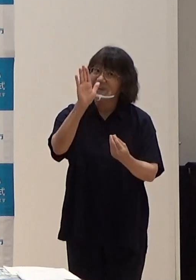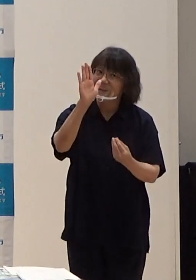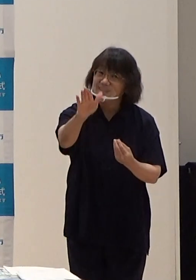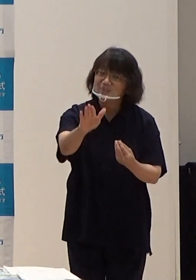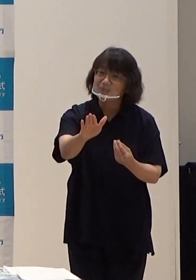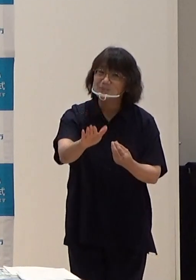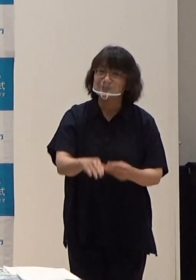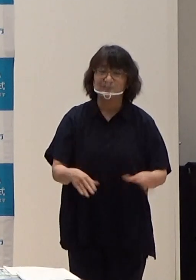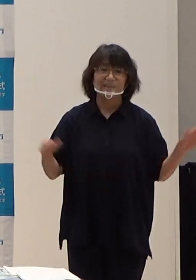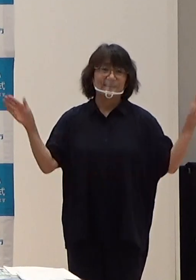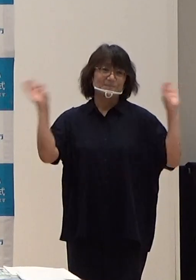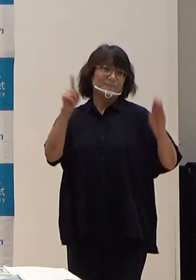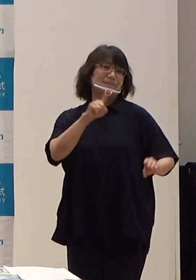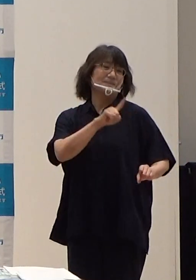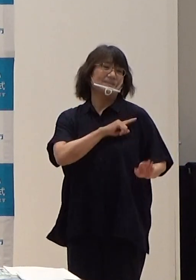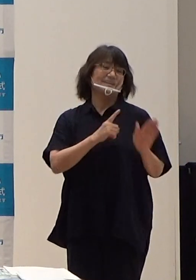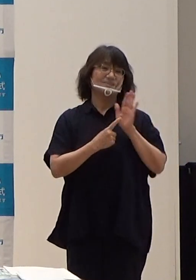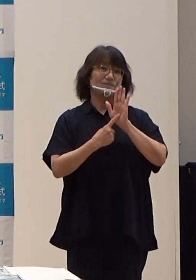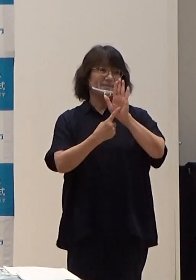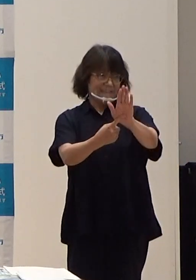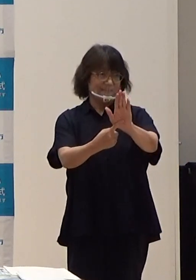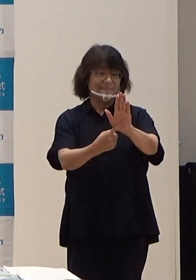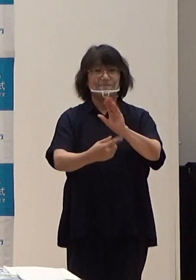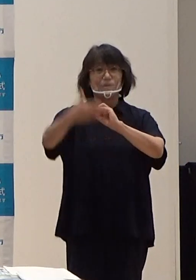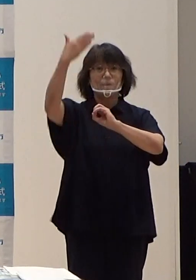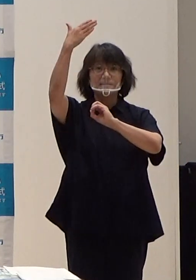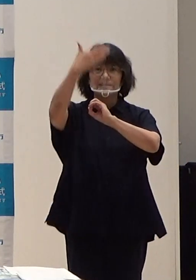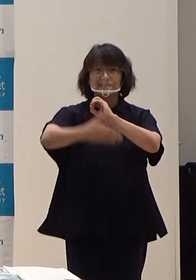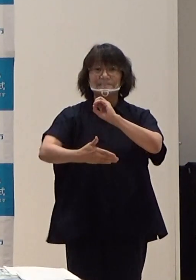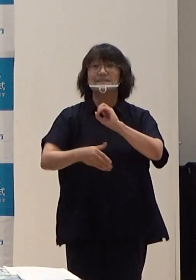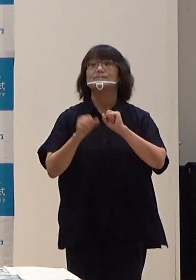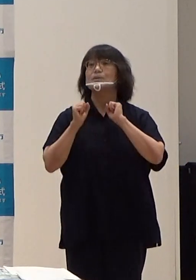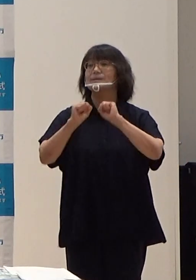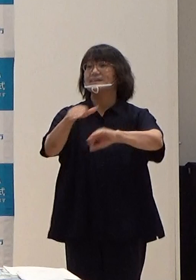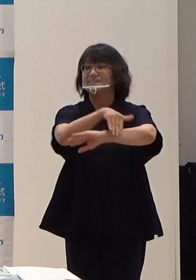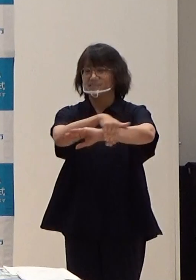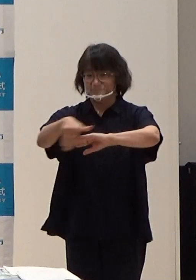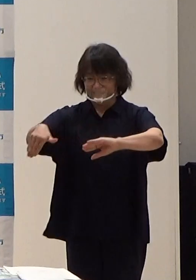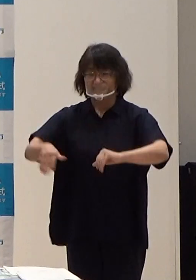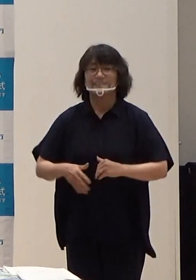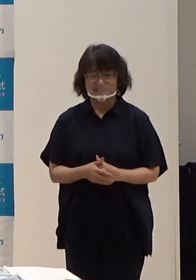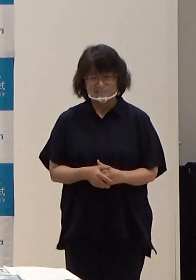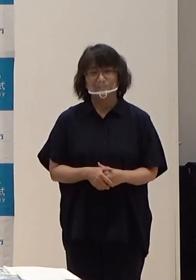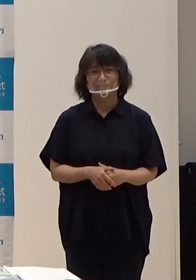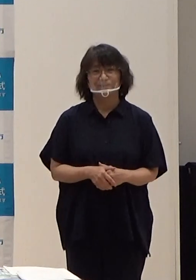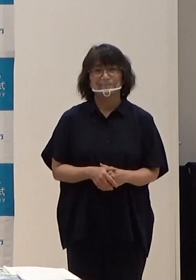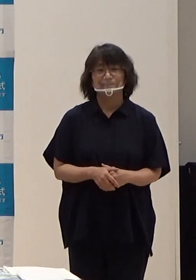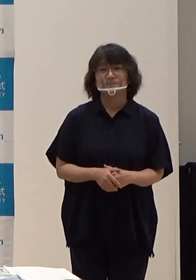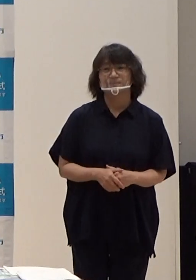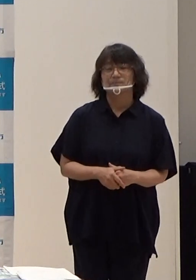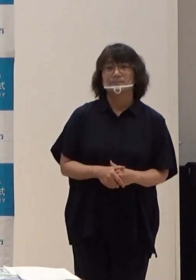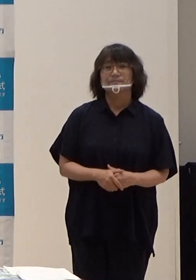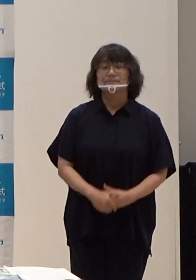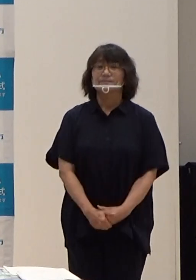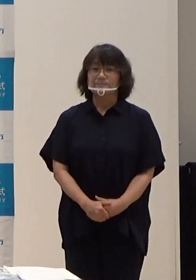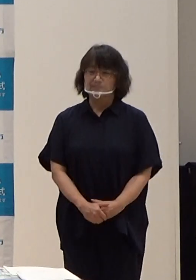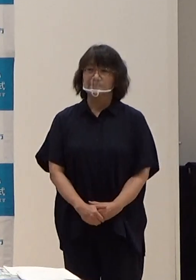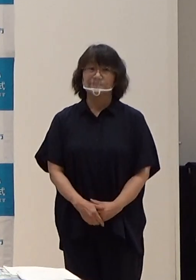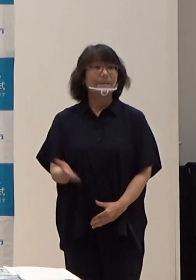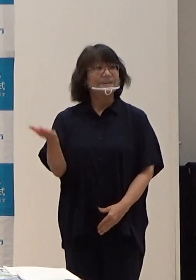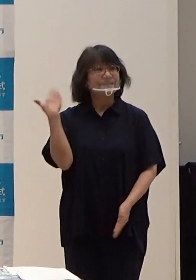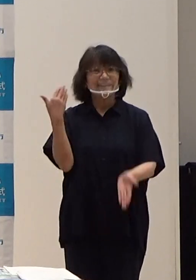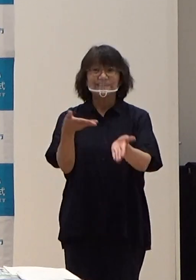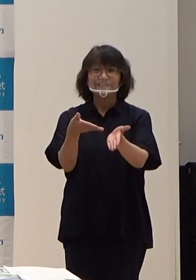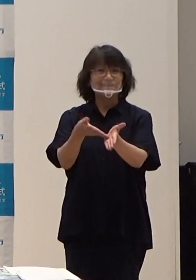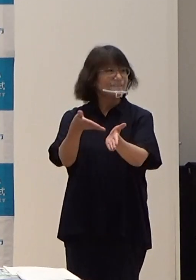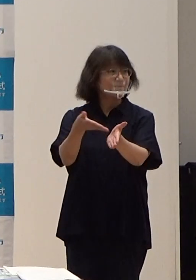宣言写真撮影と進めさせていただきます。それでは品川市長お願いいたします。 はい、先ほど資